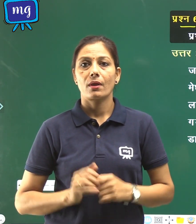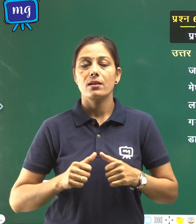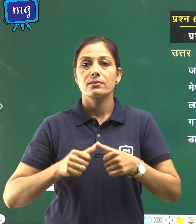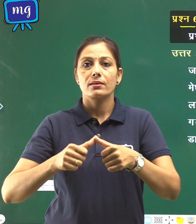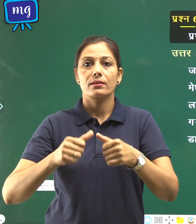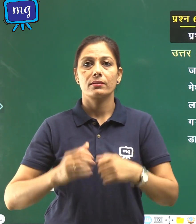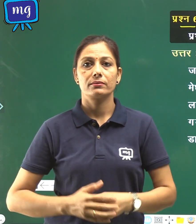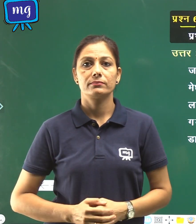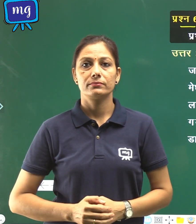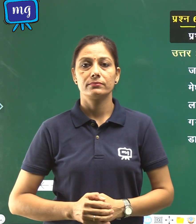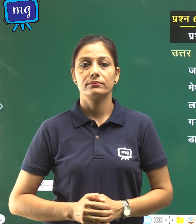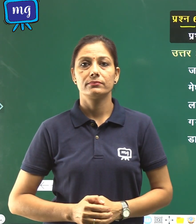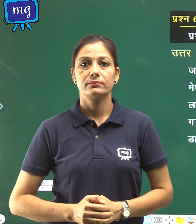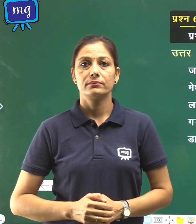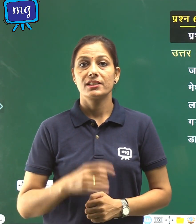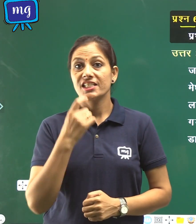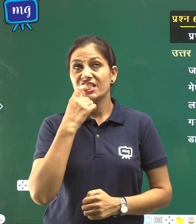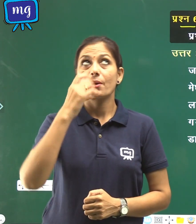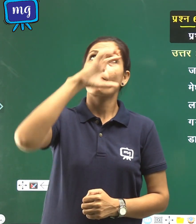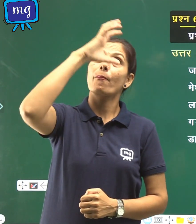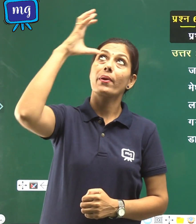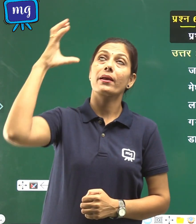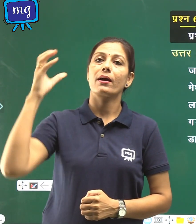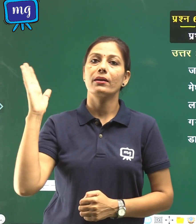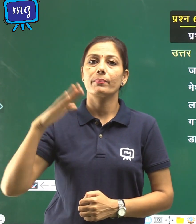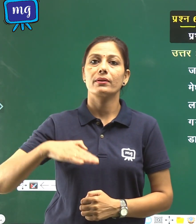उत्तर है, मेघ आने पर